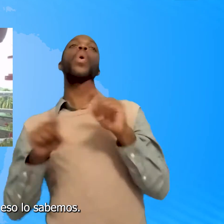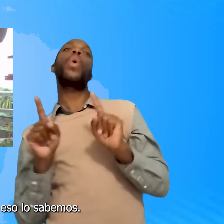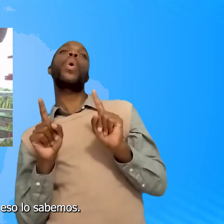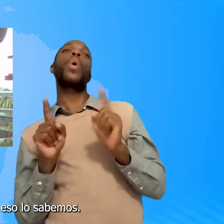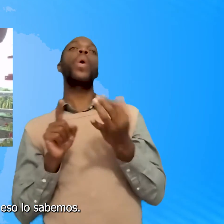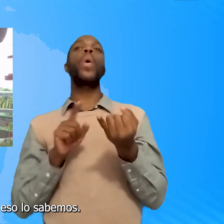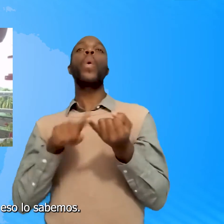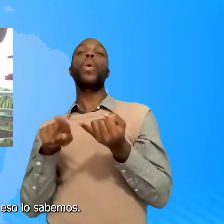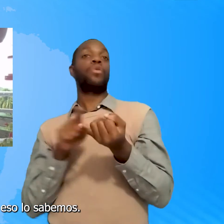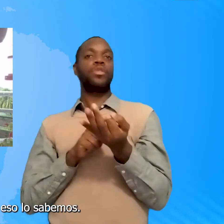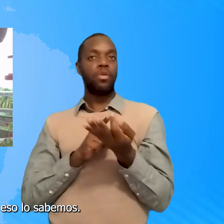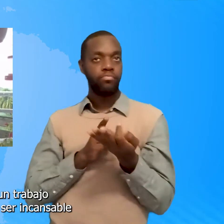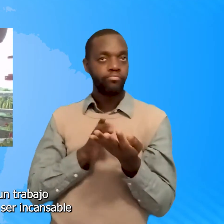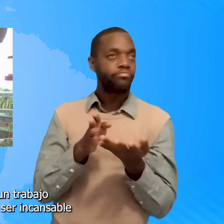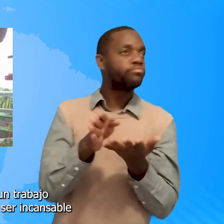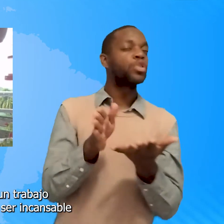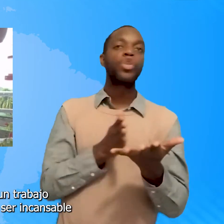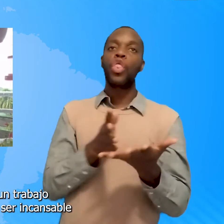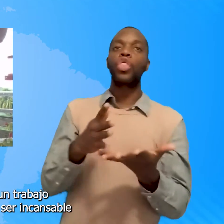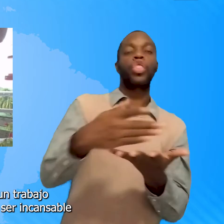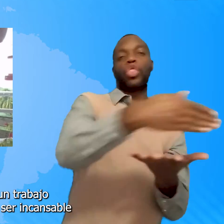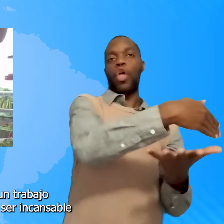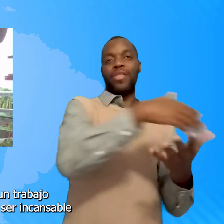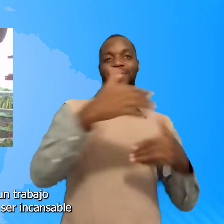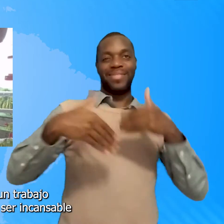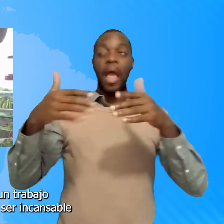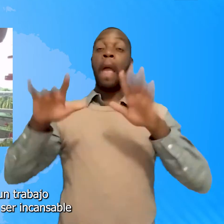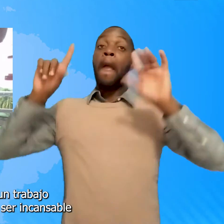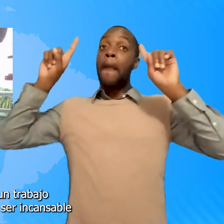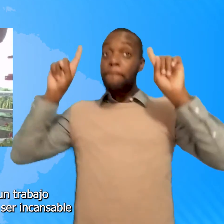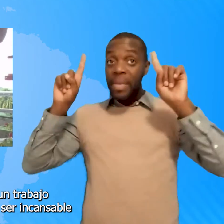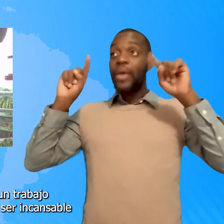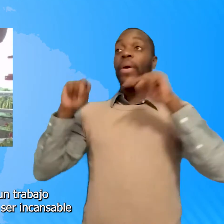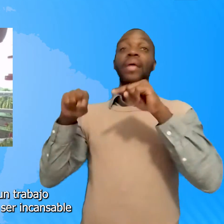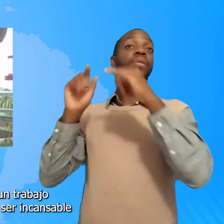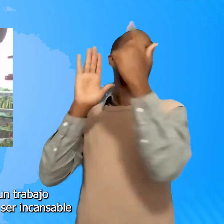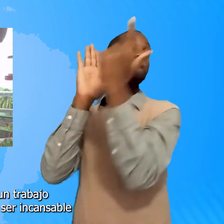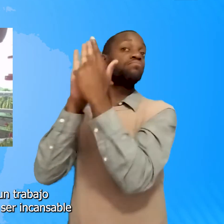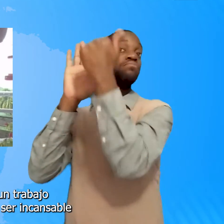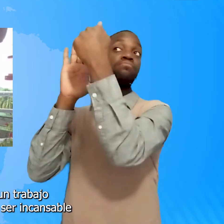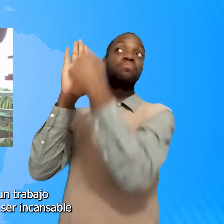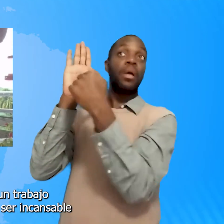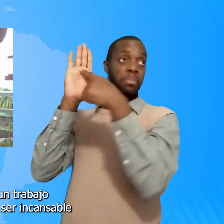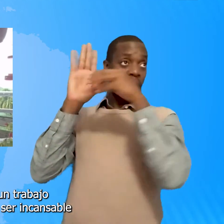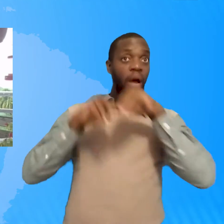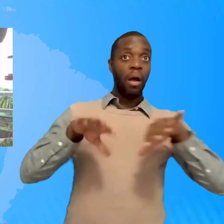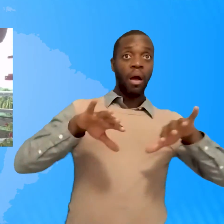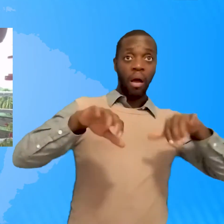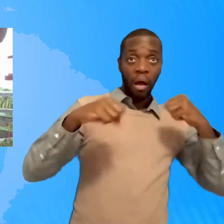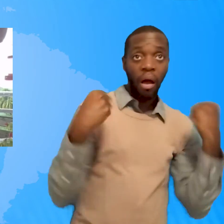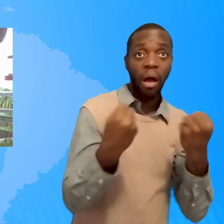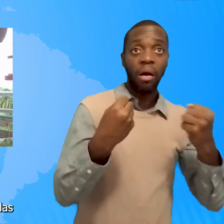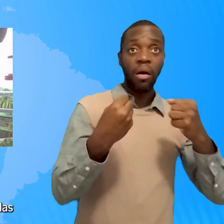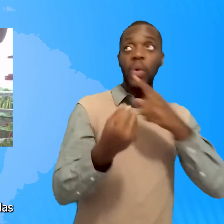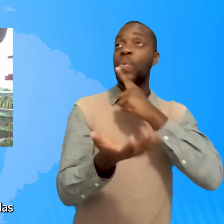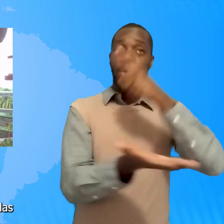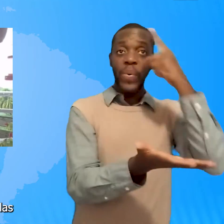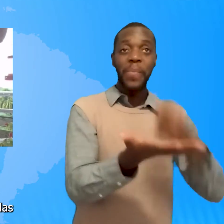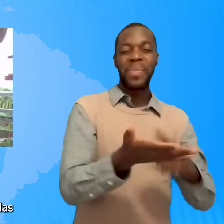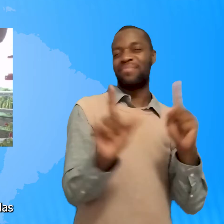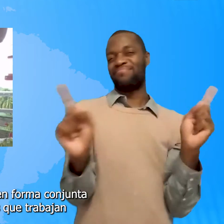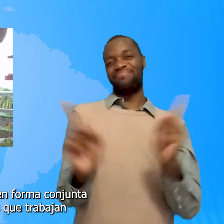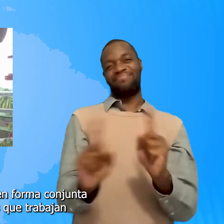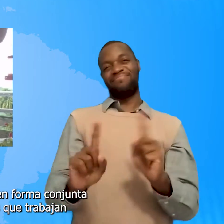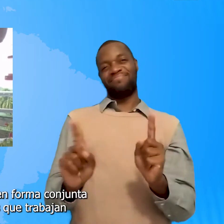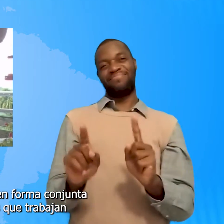acción, lastimosamente, eso lo sabemos. Entonces, un trabajo que tiene que ser incansable